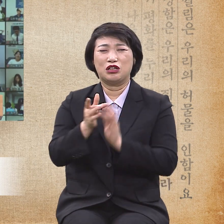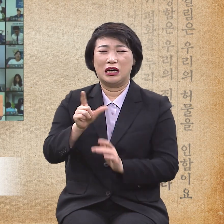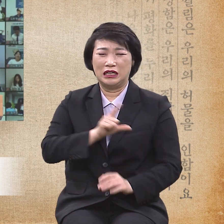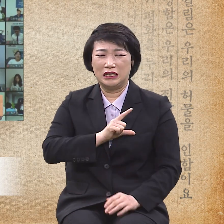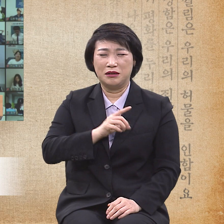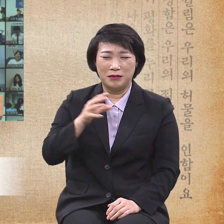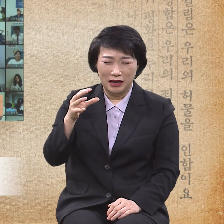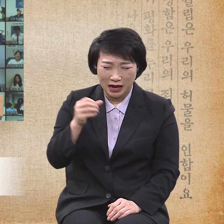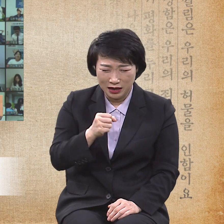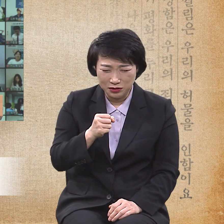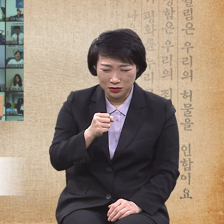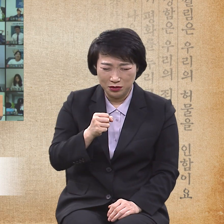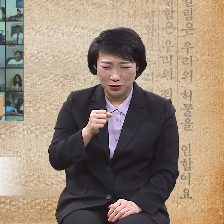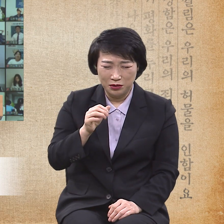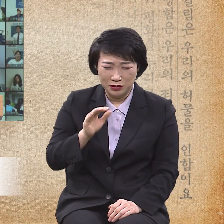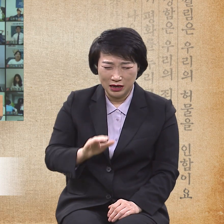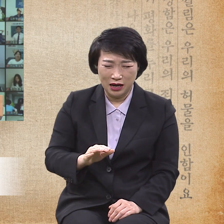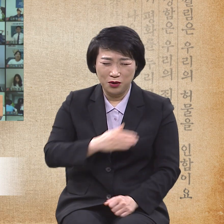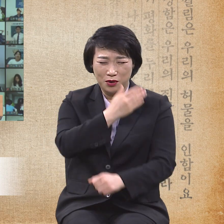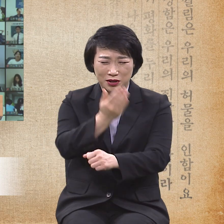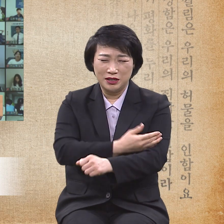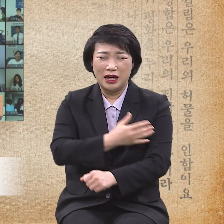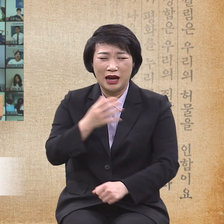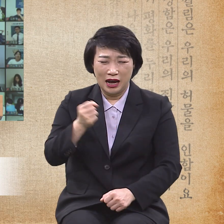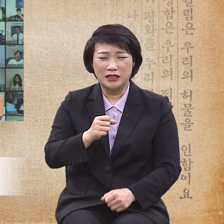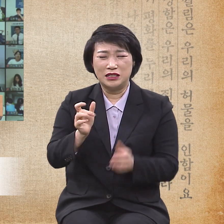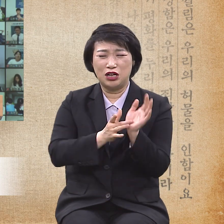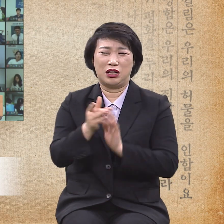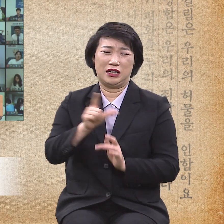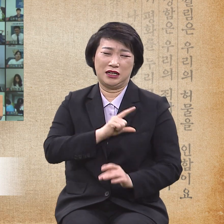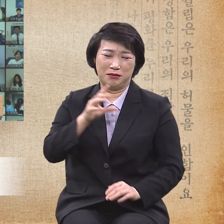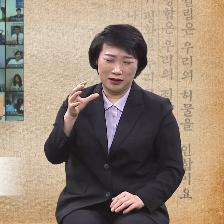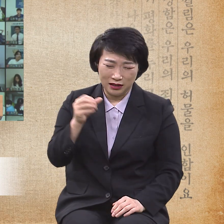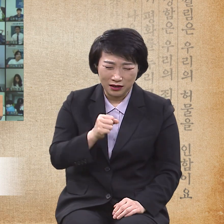예수의 이름, 권세 있는 이름이